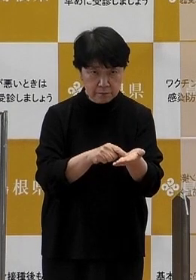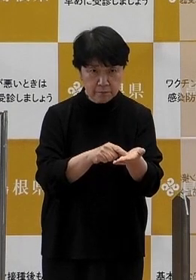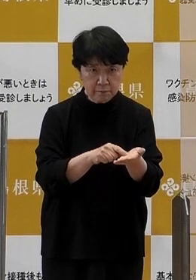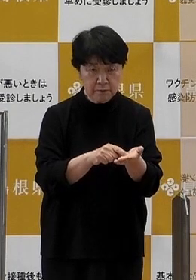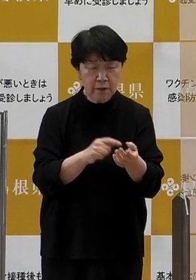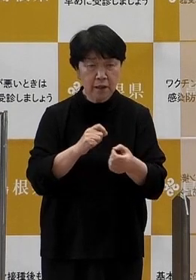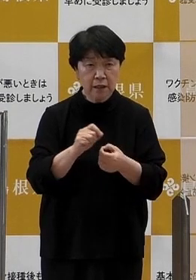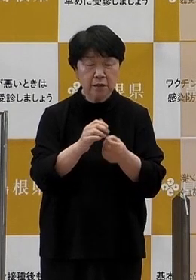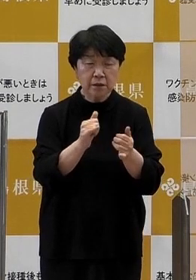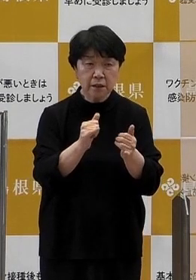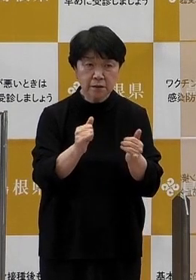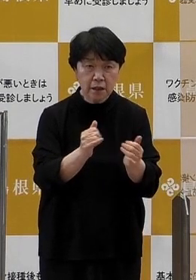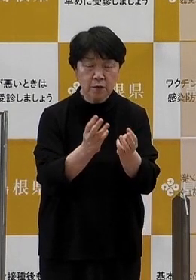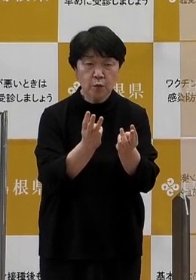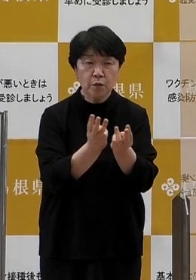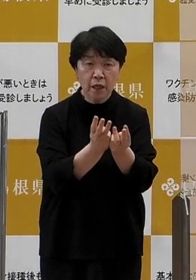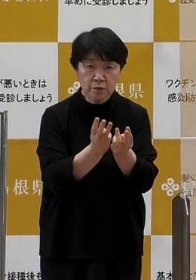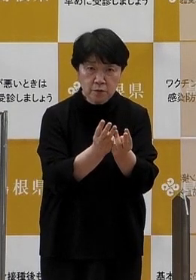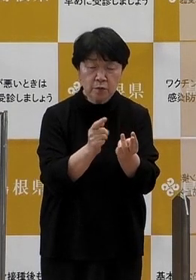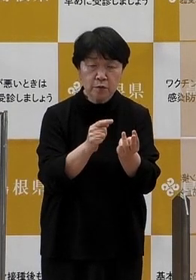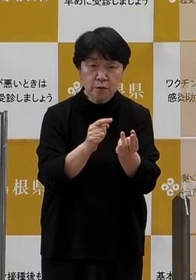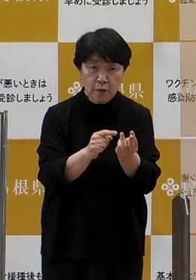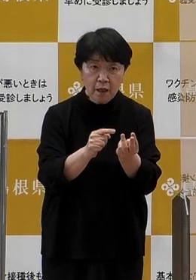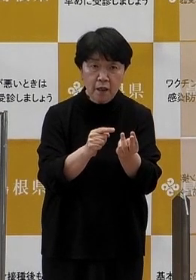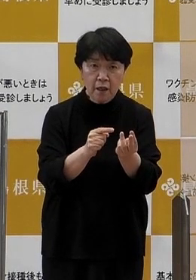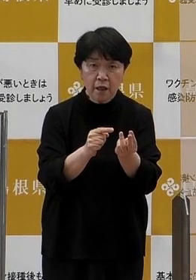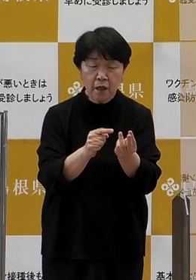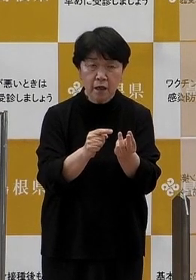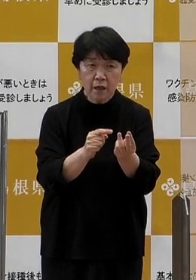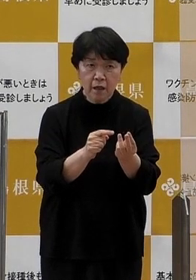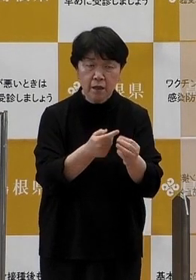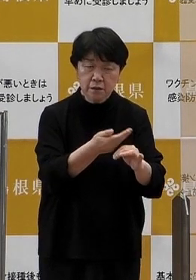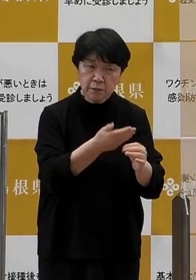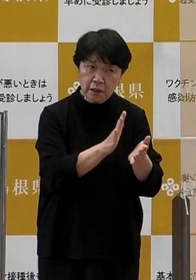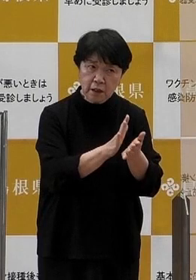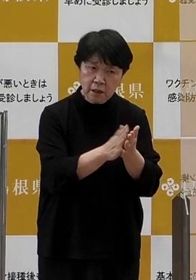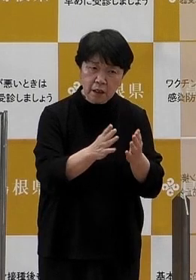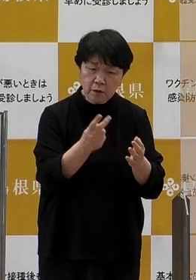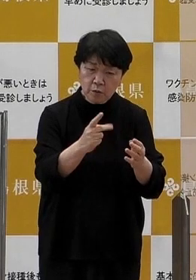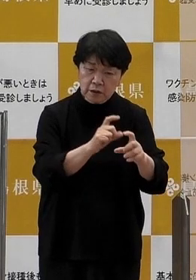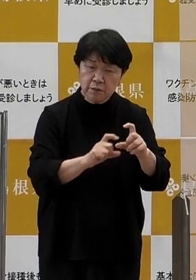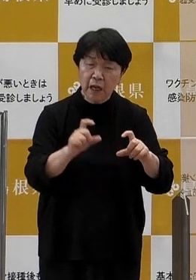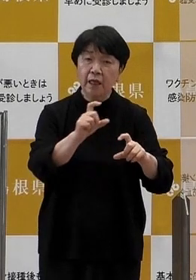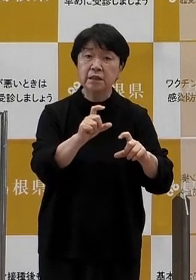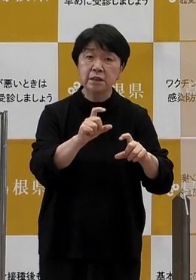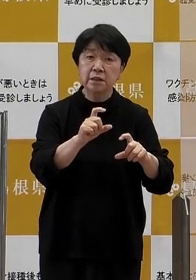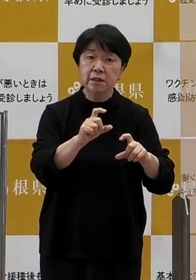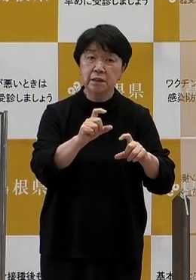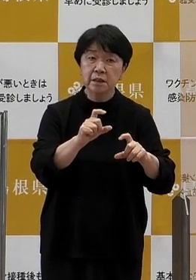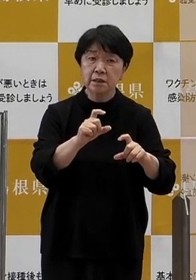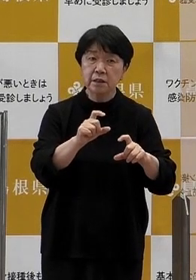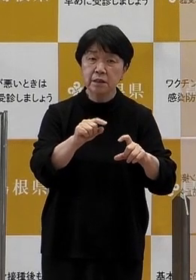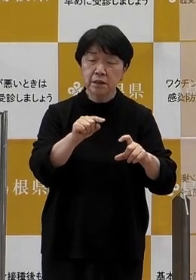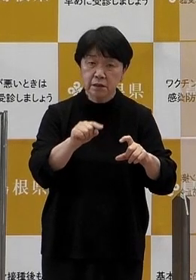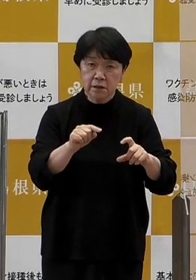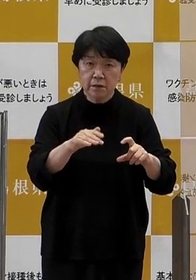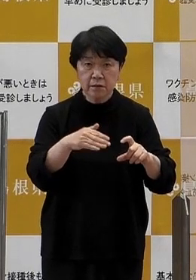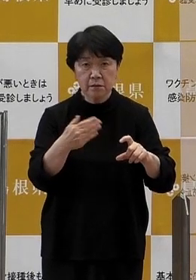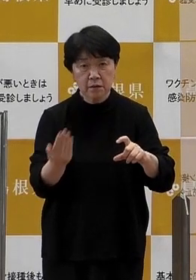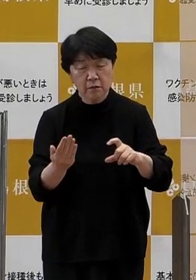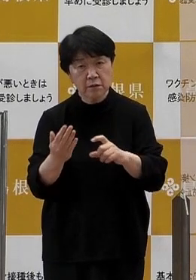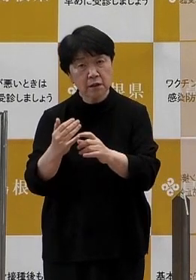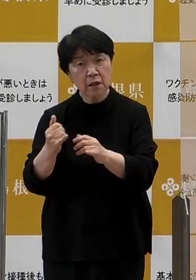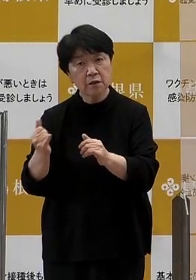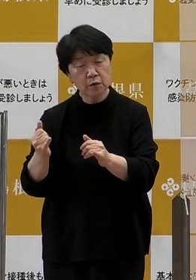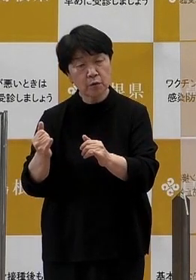者数が島根県よりも、ね、まあ、2倍ぐらい、感染者数2倍ぐらいで、死者数が